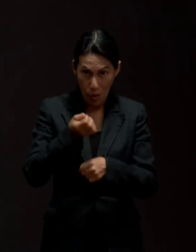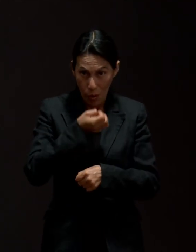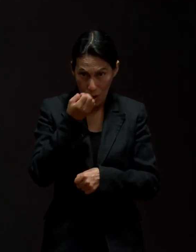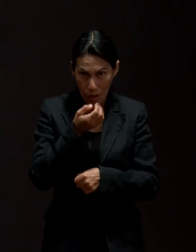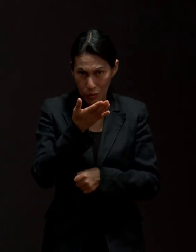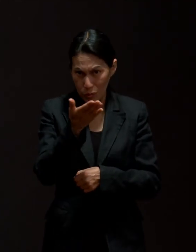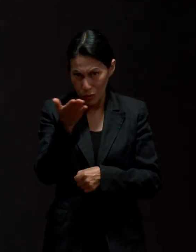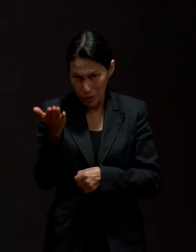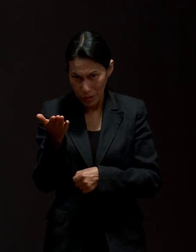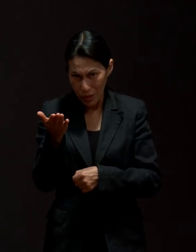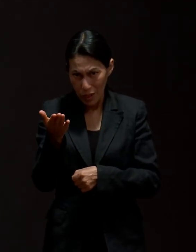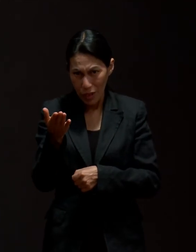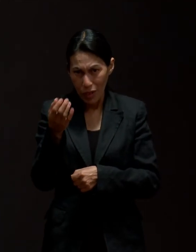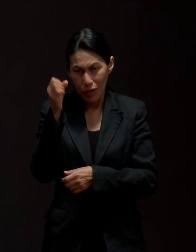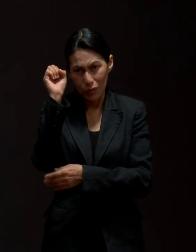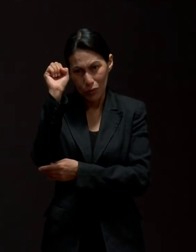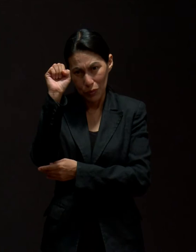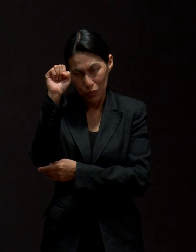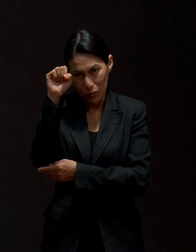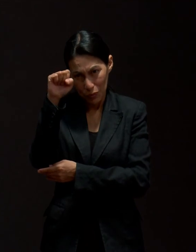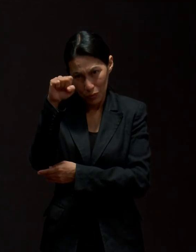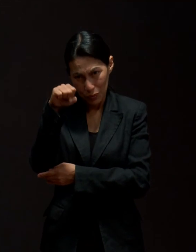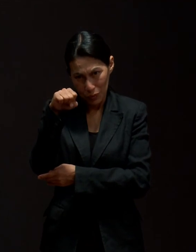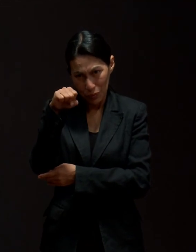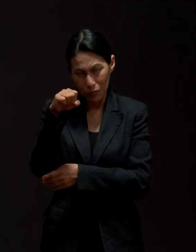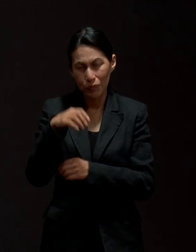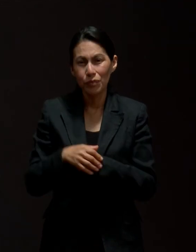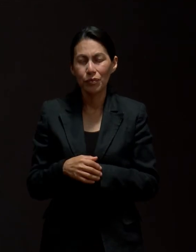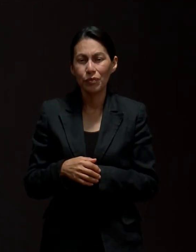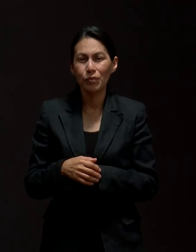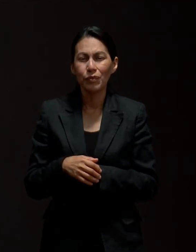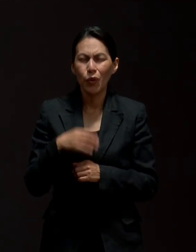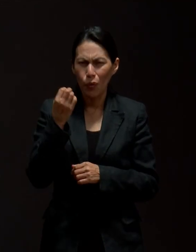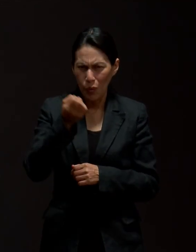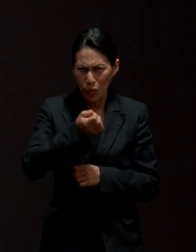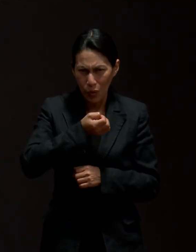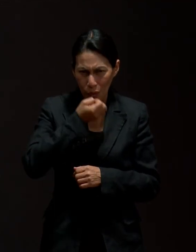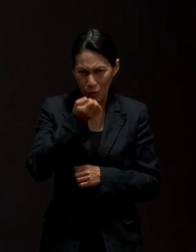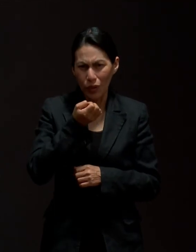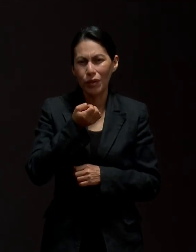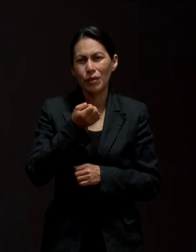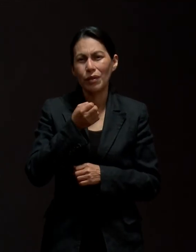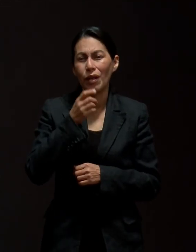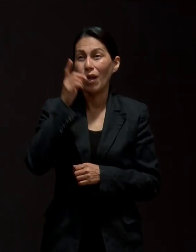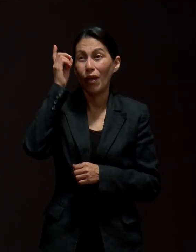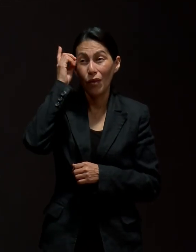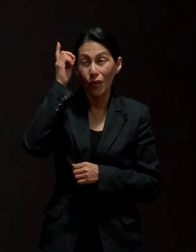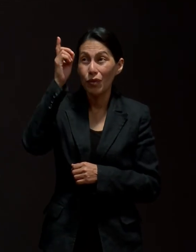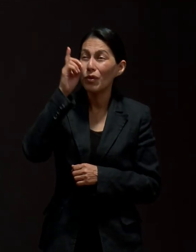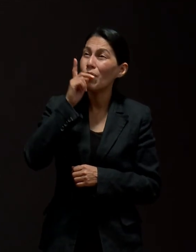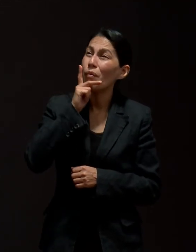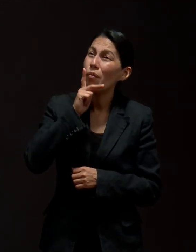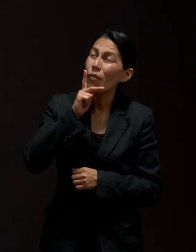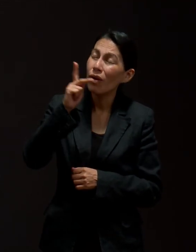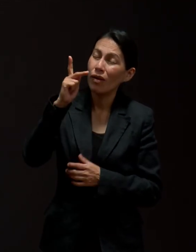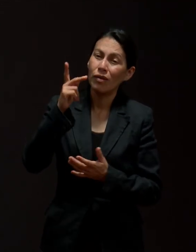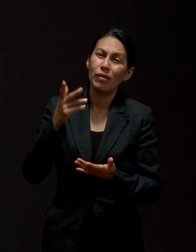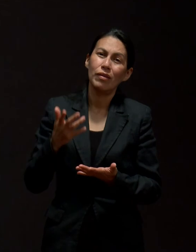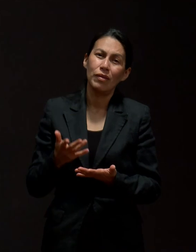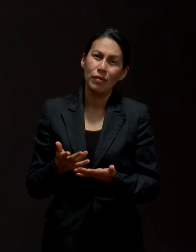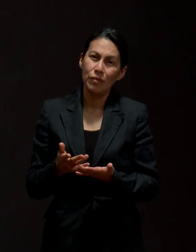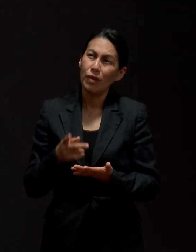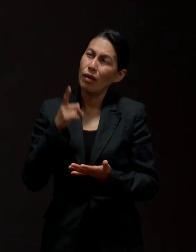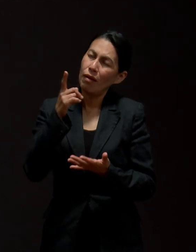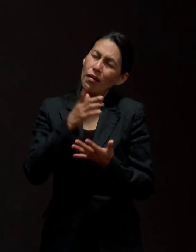que inclinen allá donde estás. Inclina tu frente y vamos a orar al Padre, al